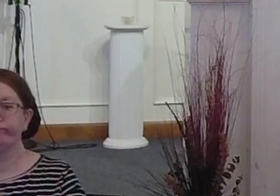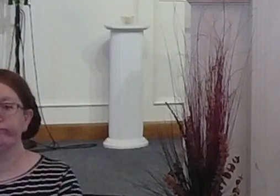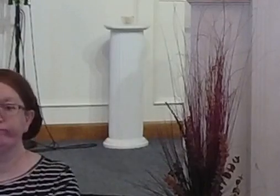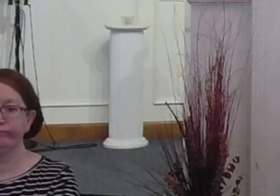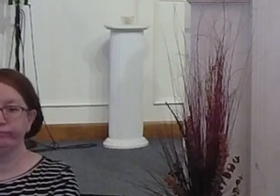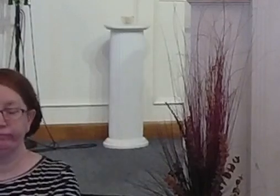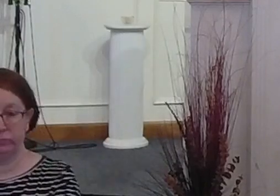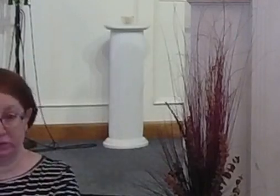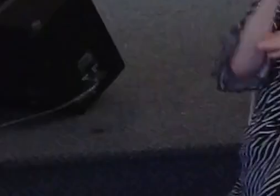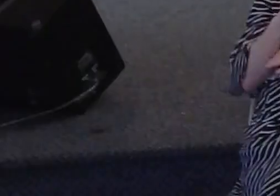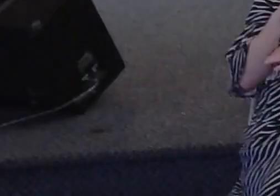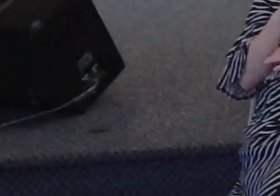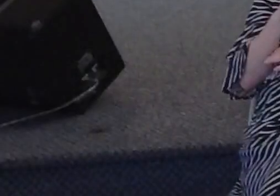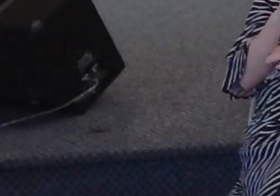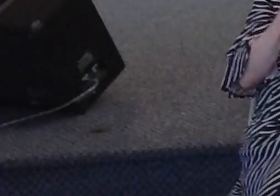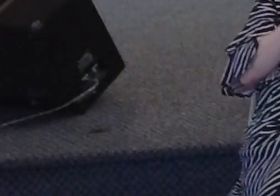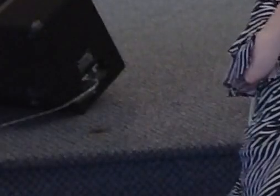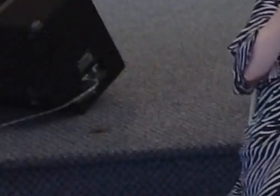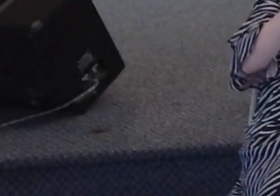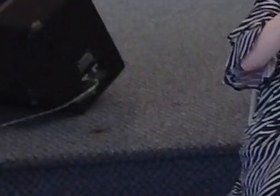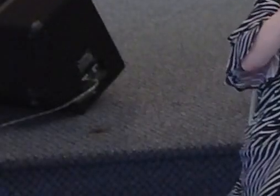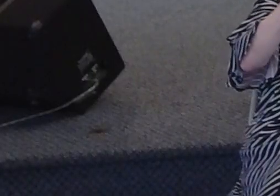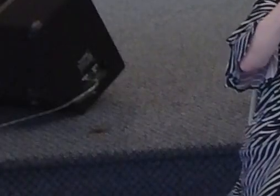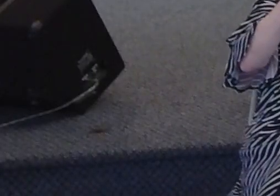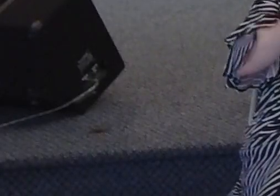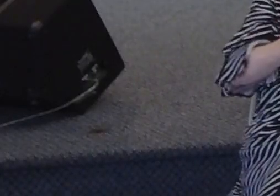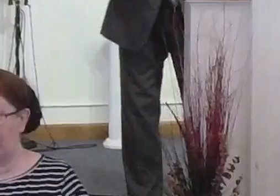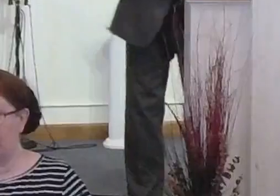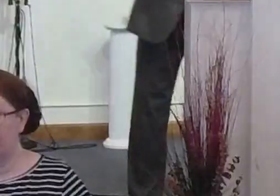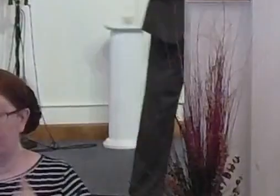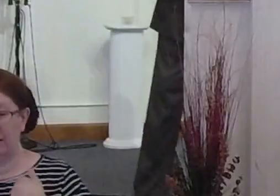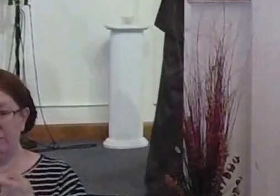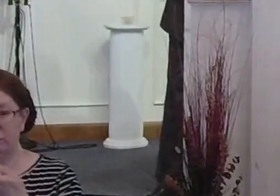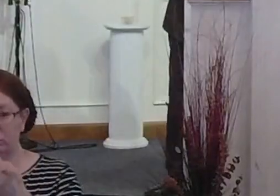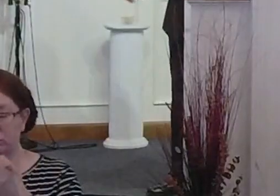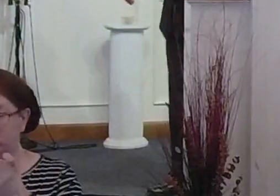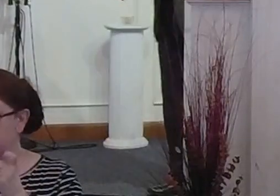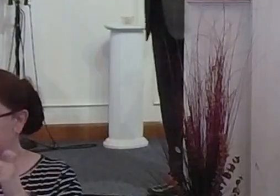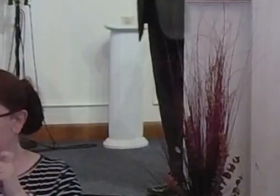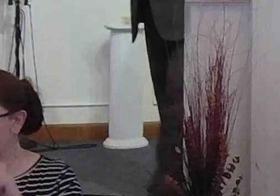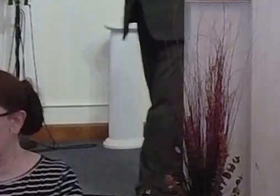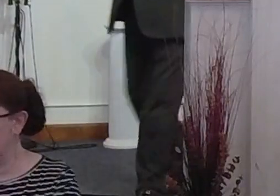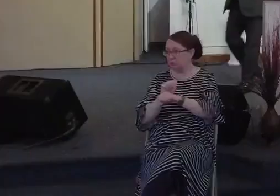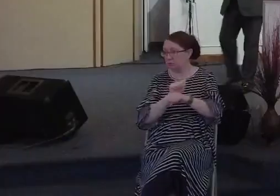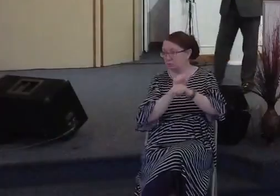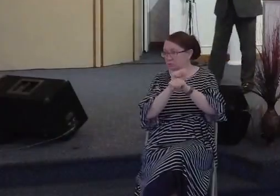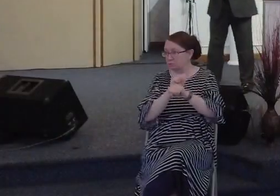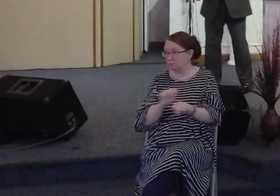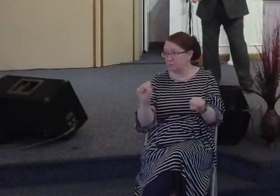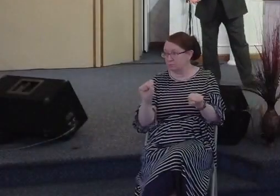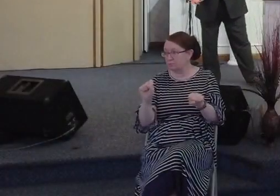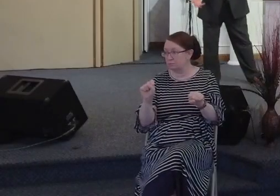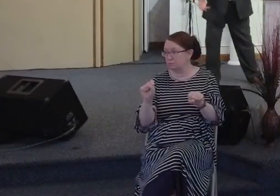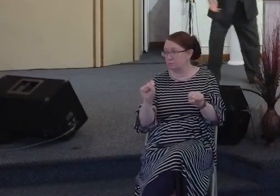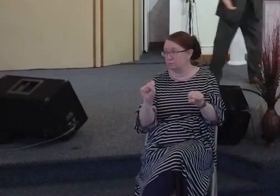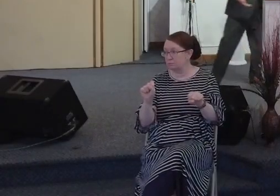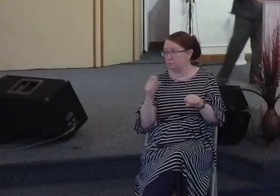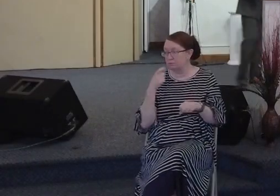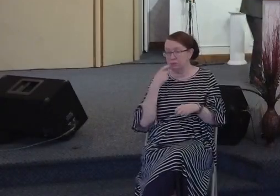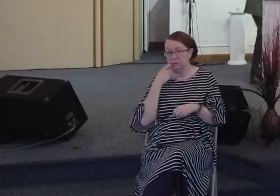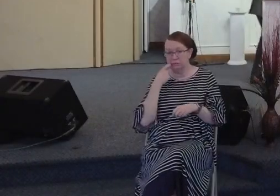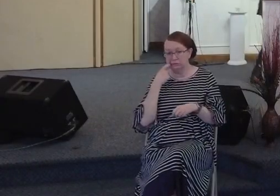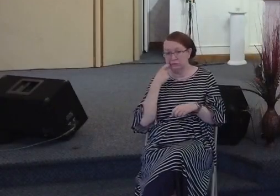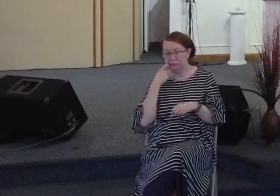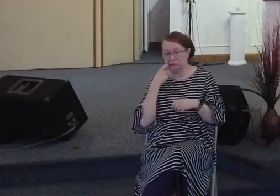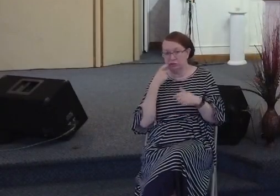entonces pudimos lograrlo en el nombre de Cristo Jesús. Y cosas empezaron a cambiar, porque las cadenas empezaron